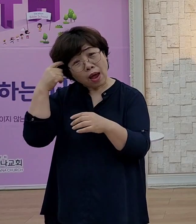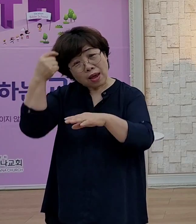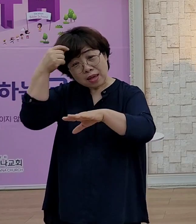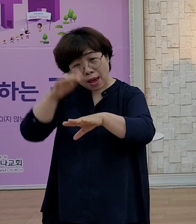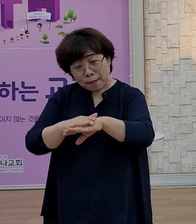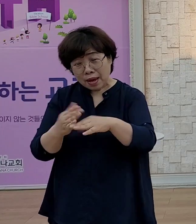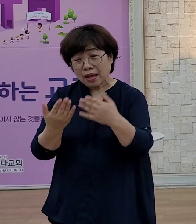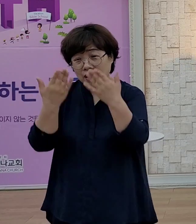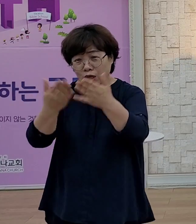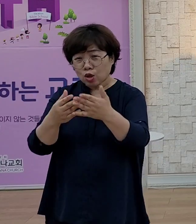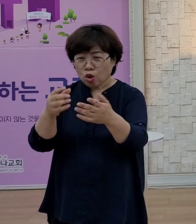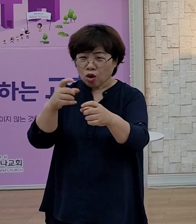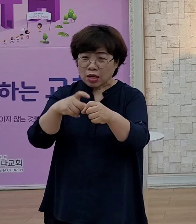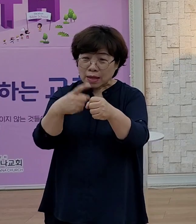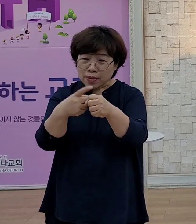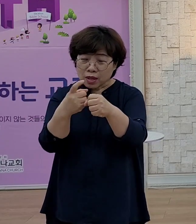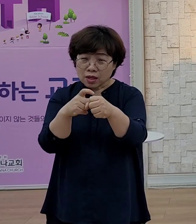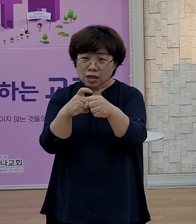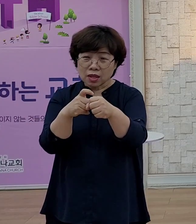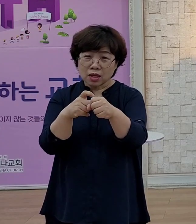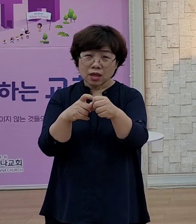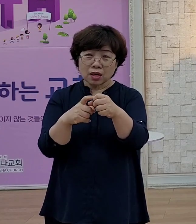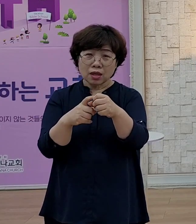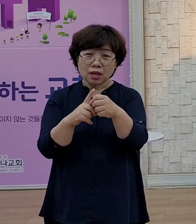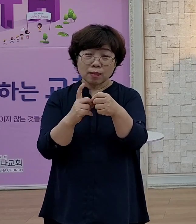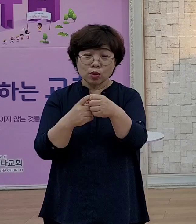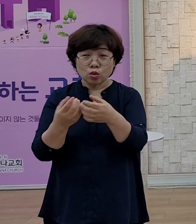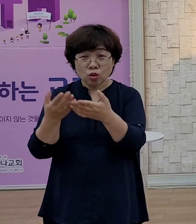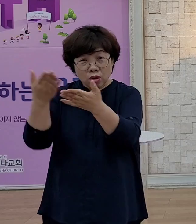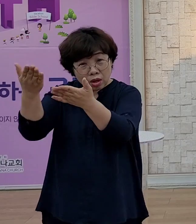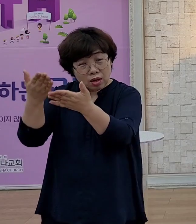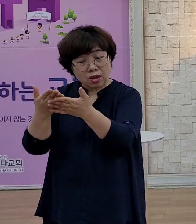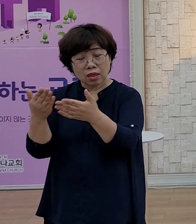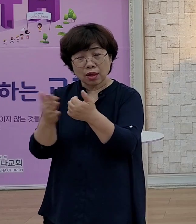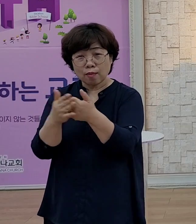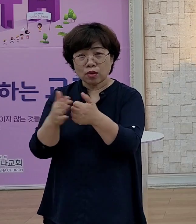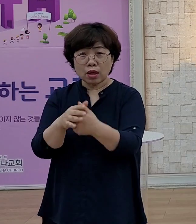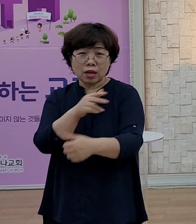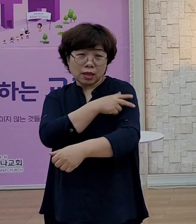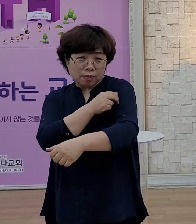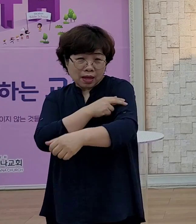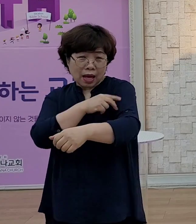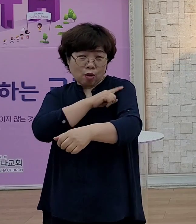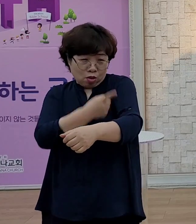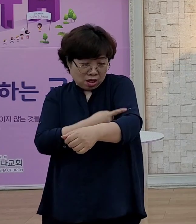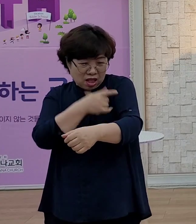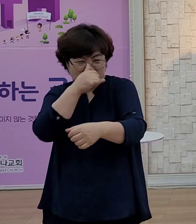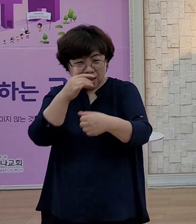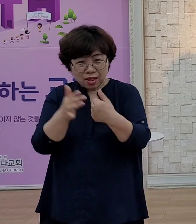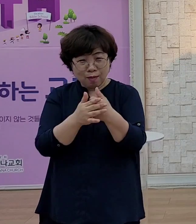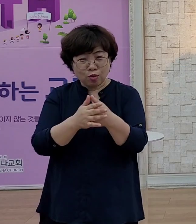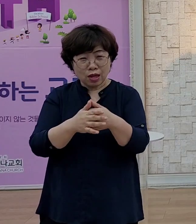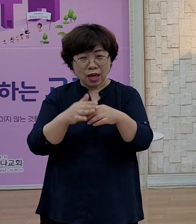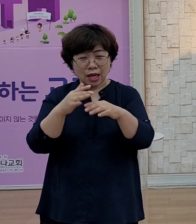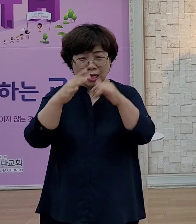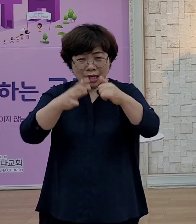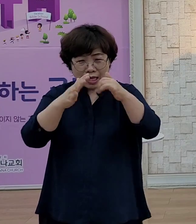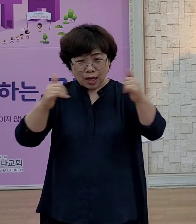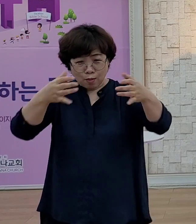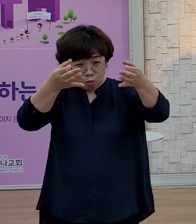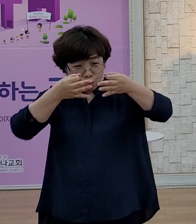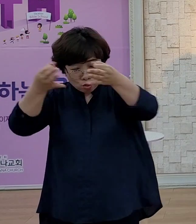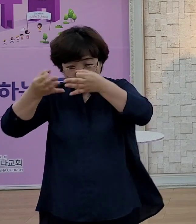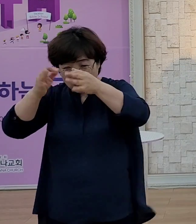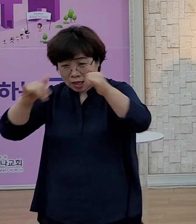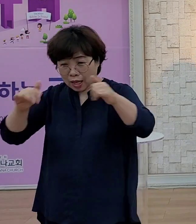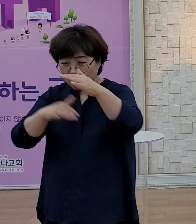뭐 11조 하죠. 뭐 직분 있죠. 누가 그 사람을 안 믿는 사람이라 하겠어요? 믿는 사람이라 그러죠. 우리 눈에는